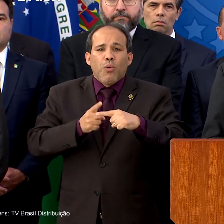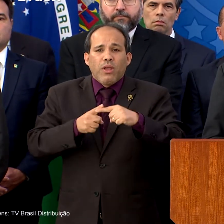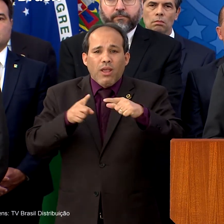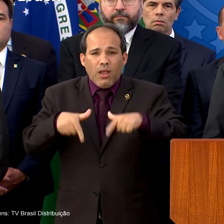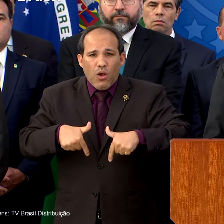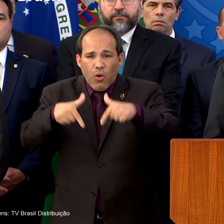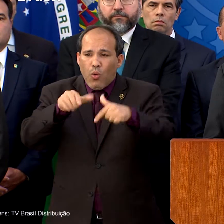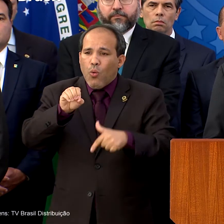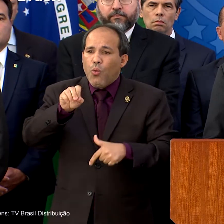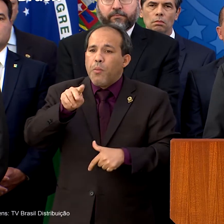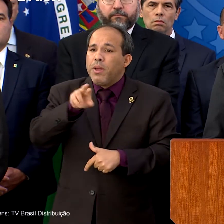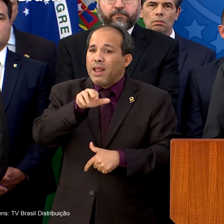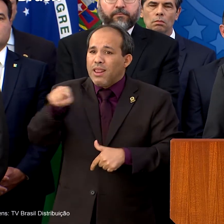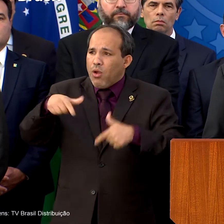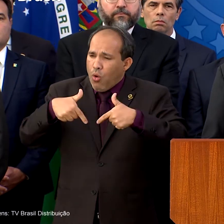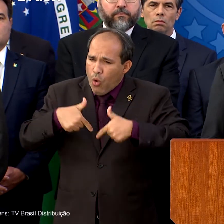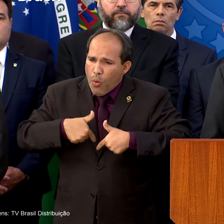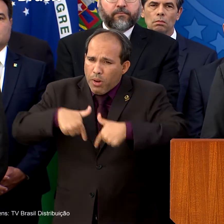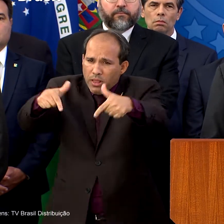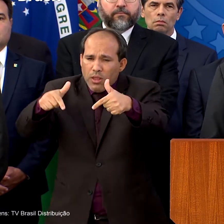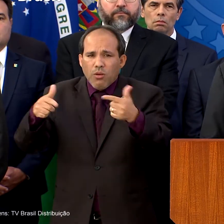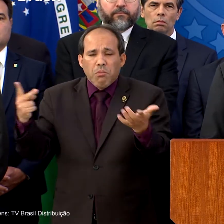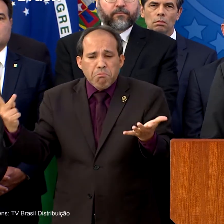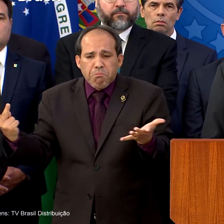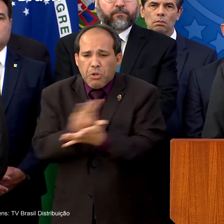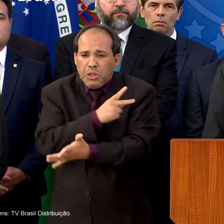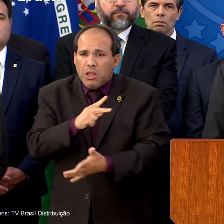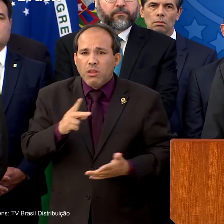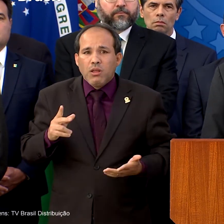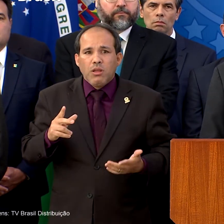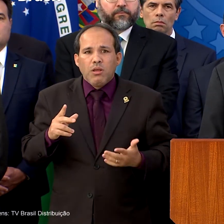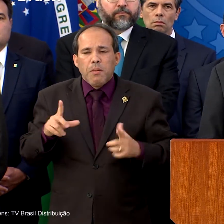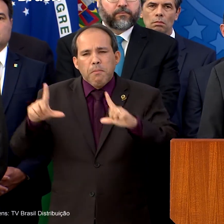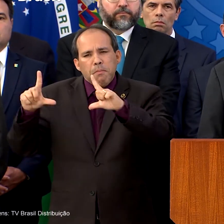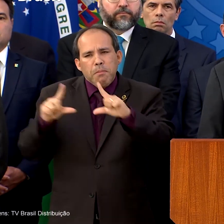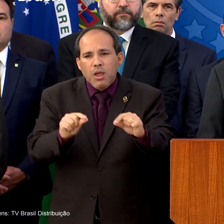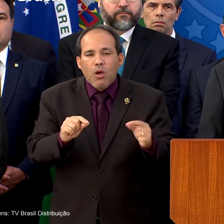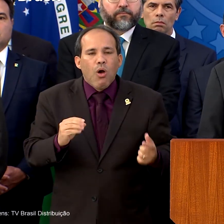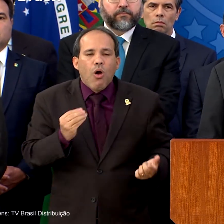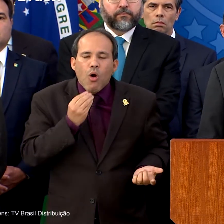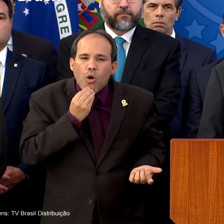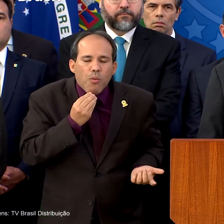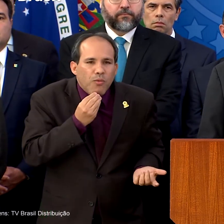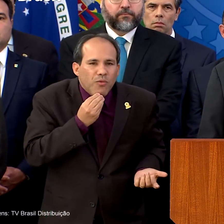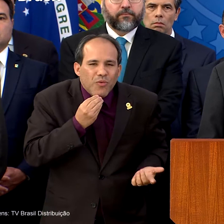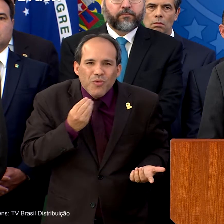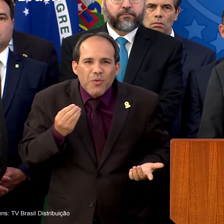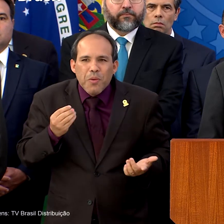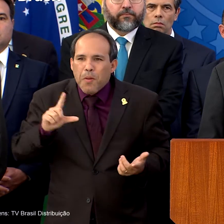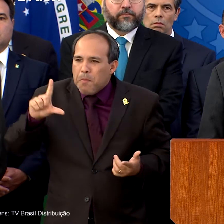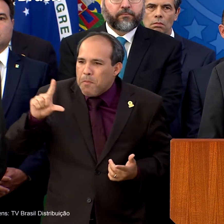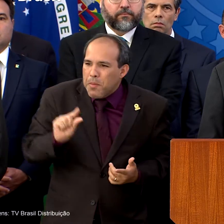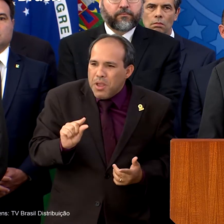muito menos intensidade apareciam mas é óbvio que isso ia acontecer